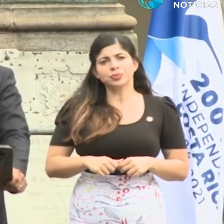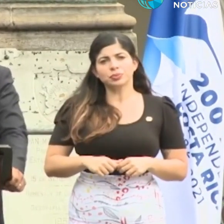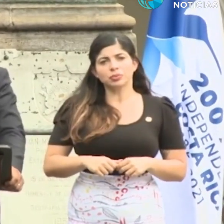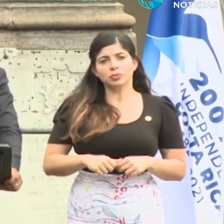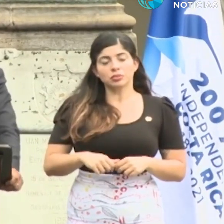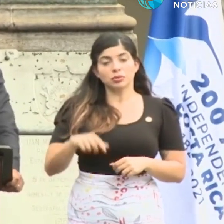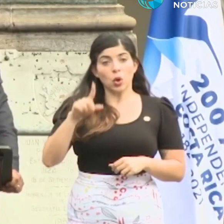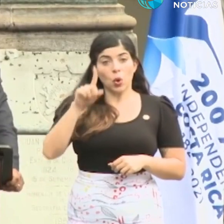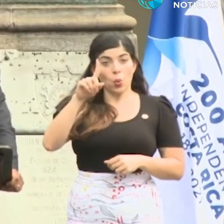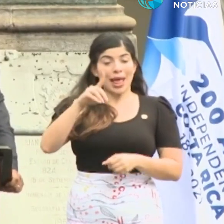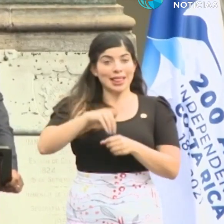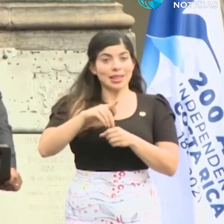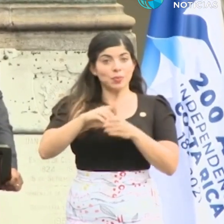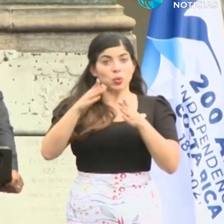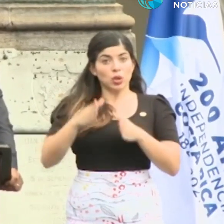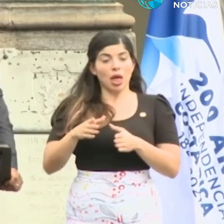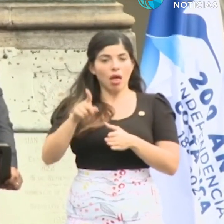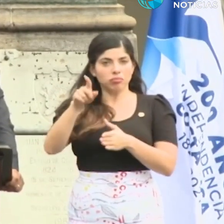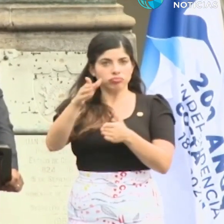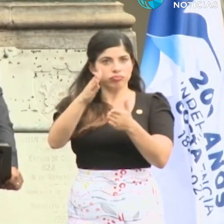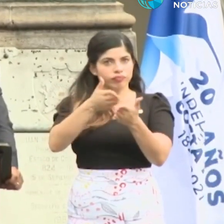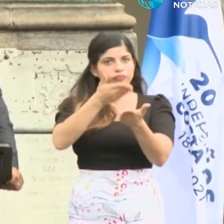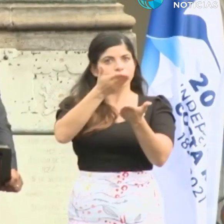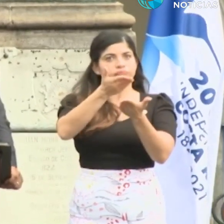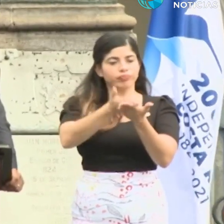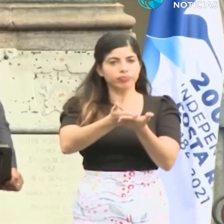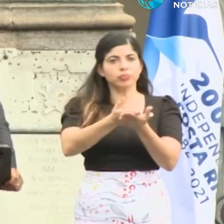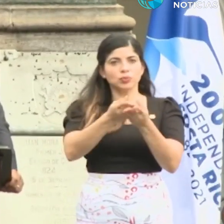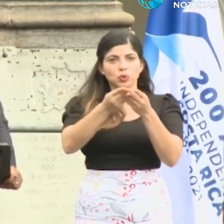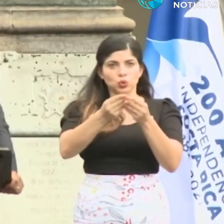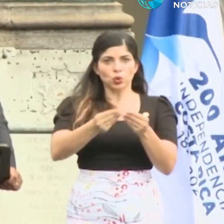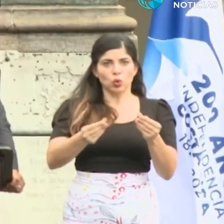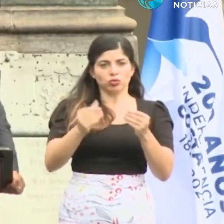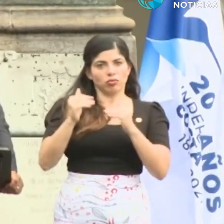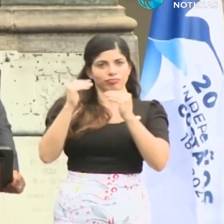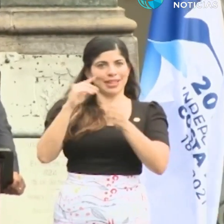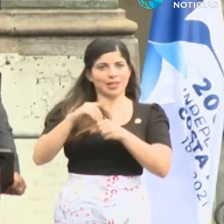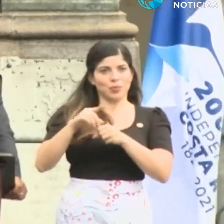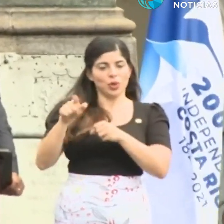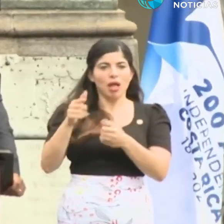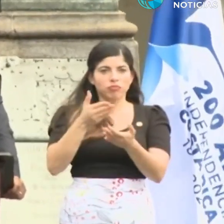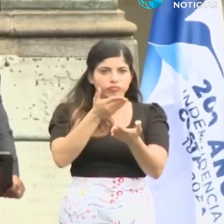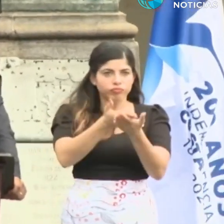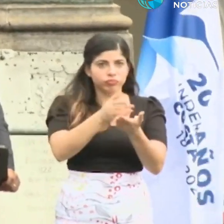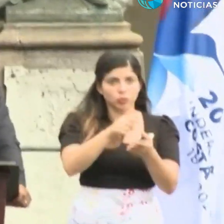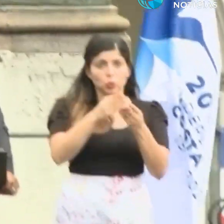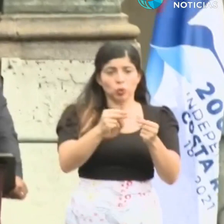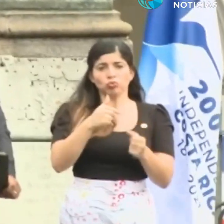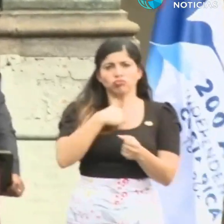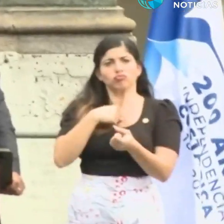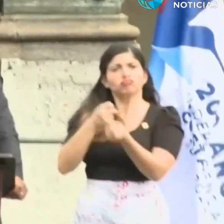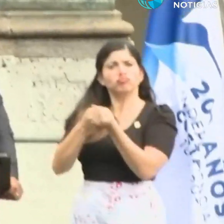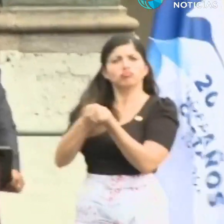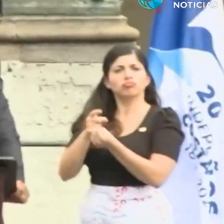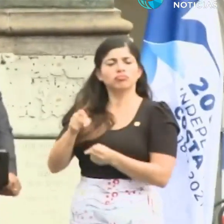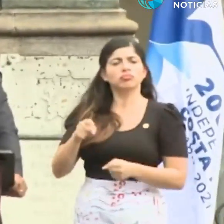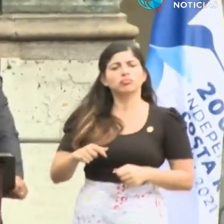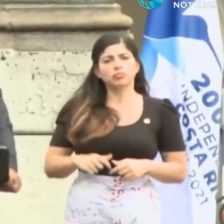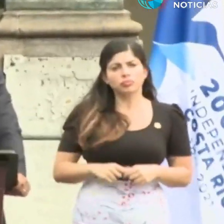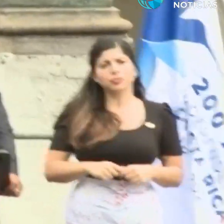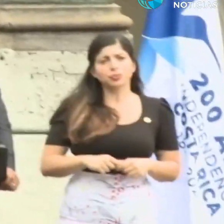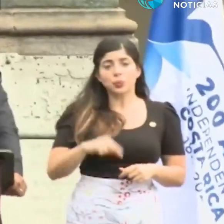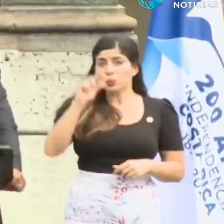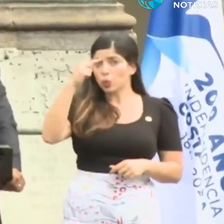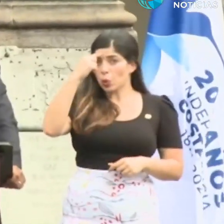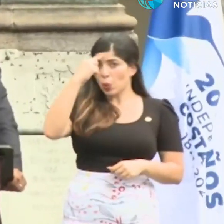Una distinguida diputada ha puesto la solución a ello y yo la respaldo.